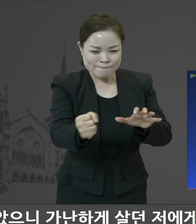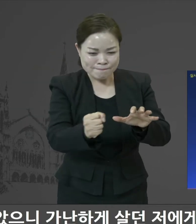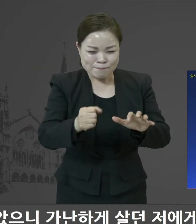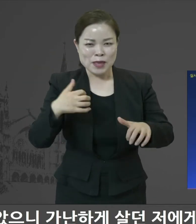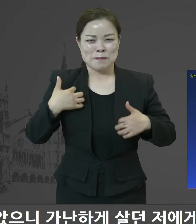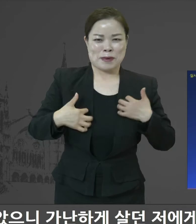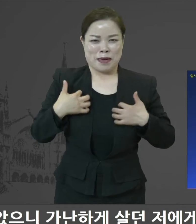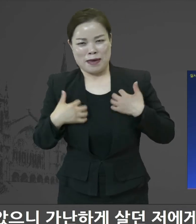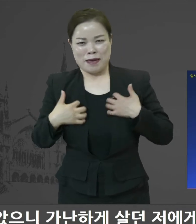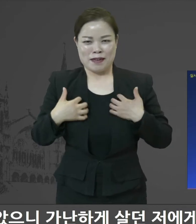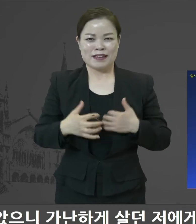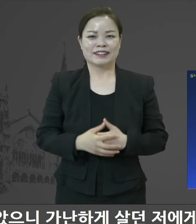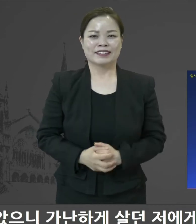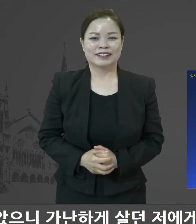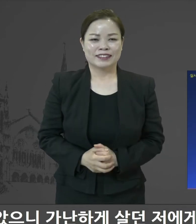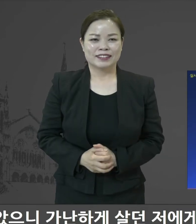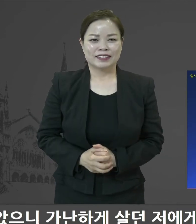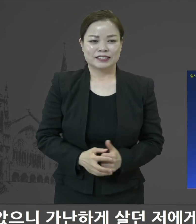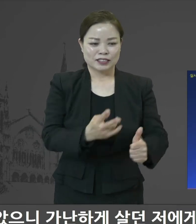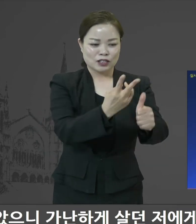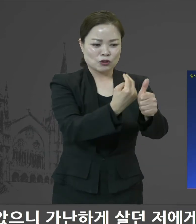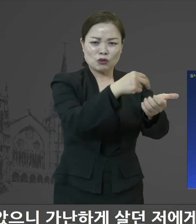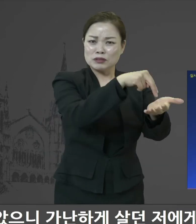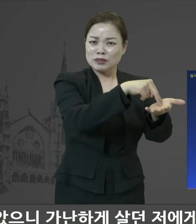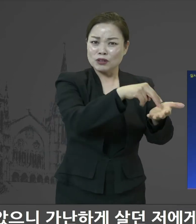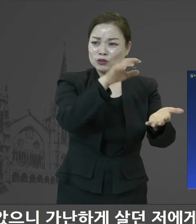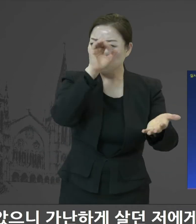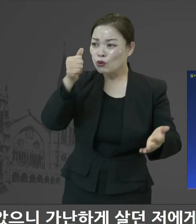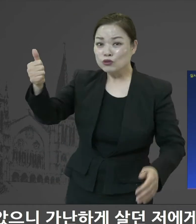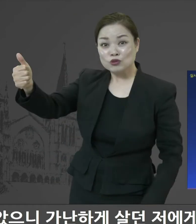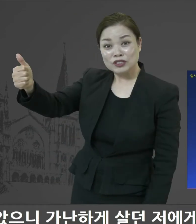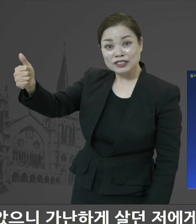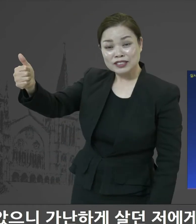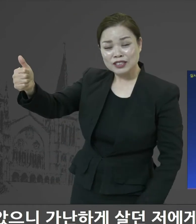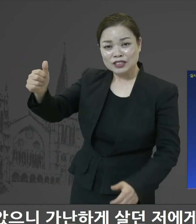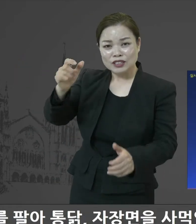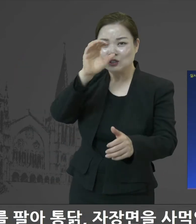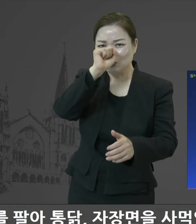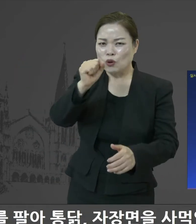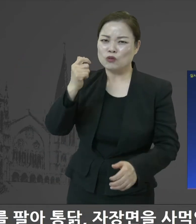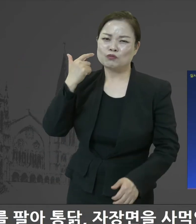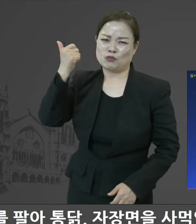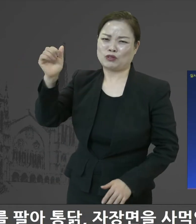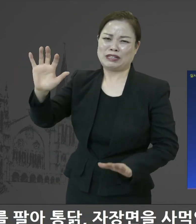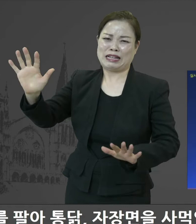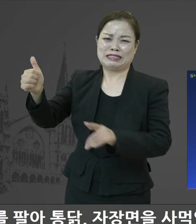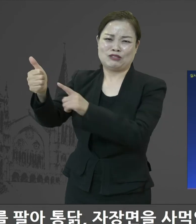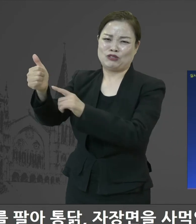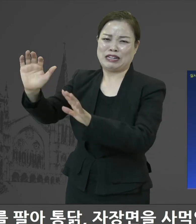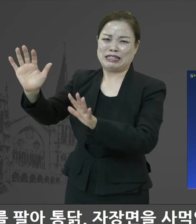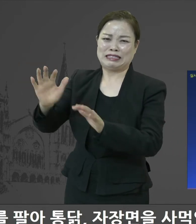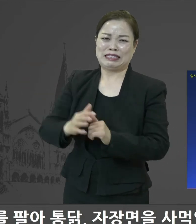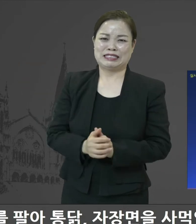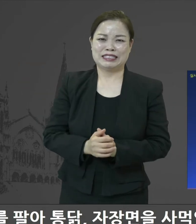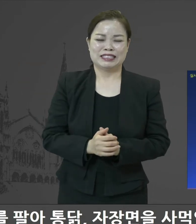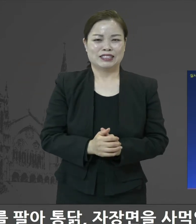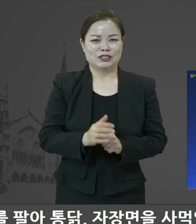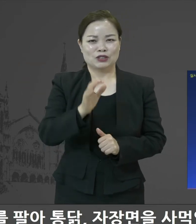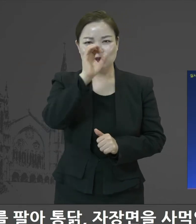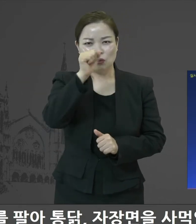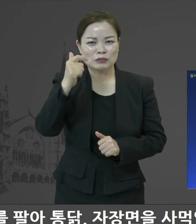많이 했습니다. 토끼 입장에서 보면 저는 좋은 주인, 좋은 목자는 아니었던 것 같아요. 좋은